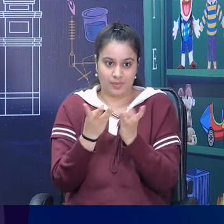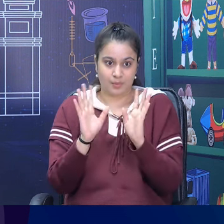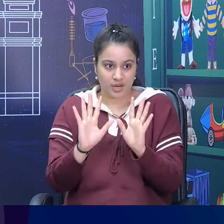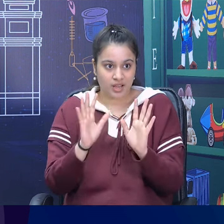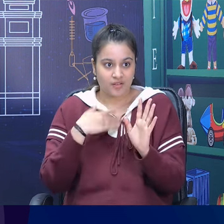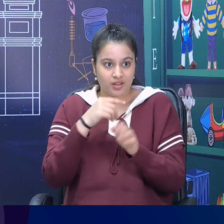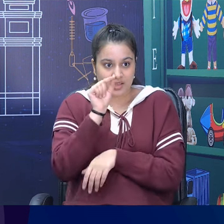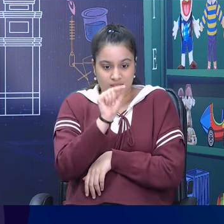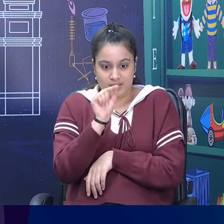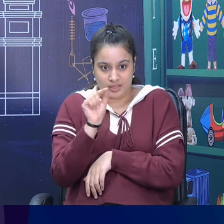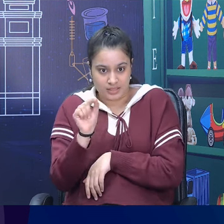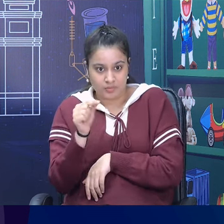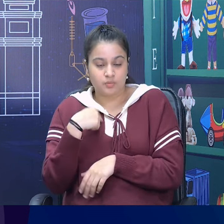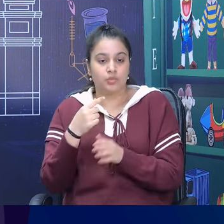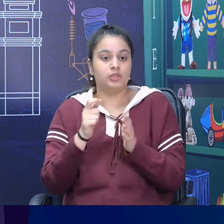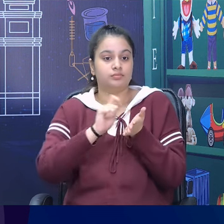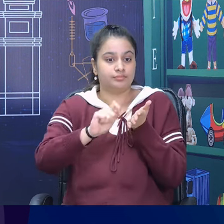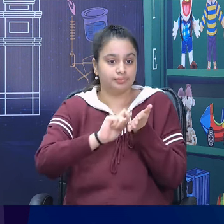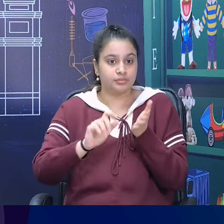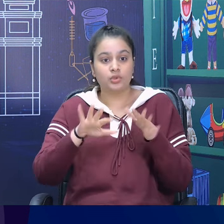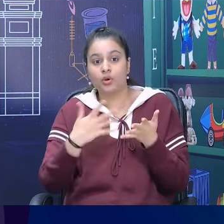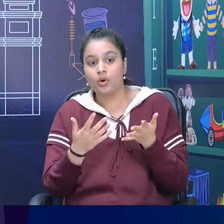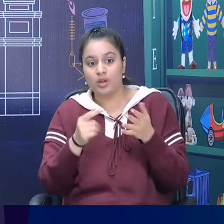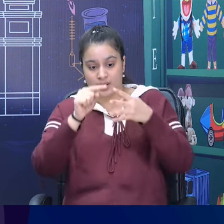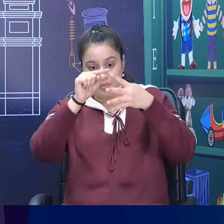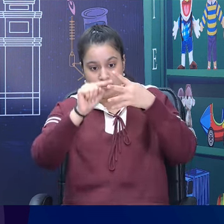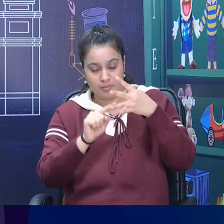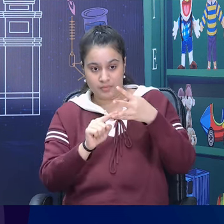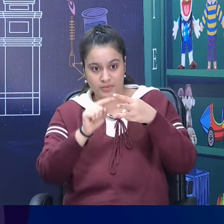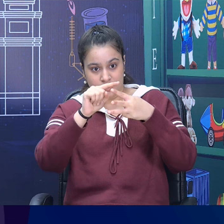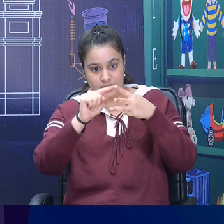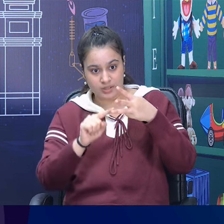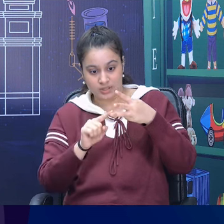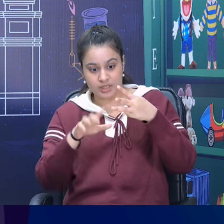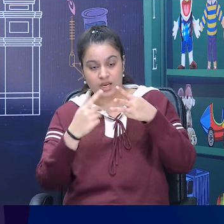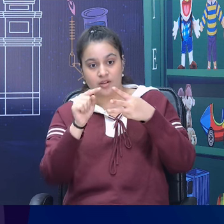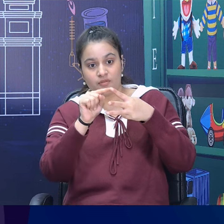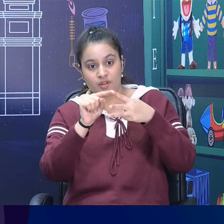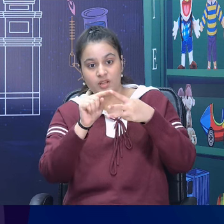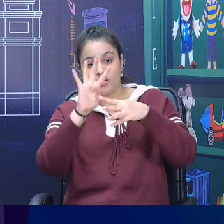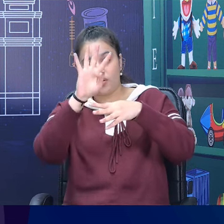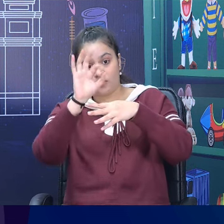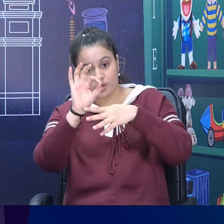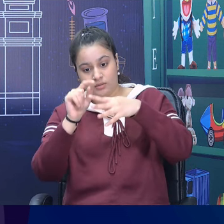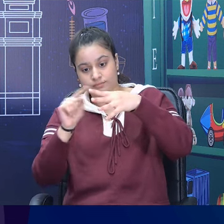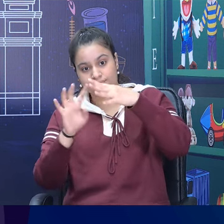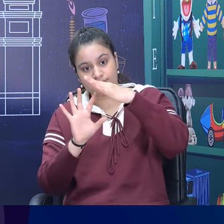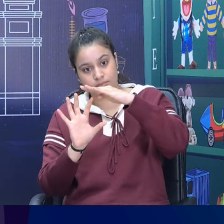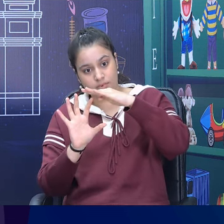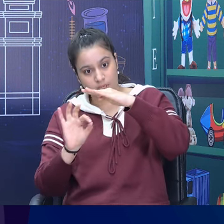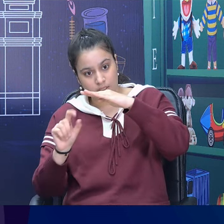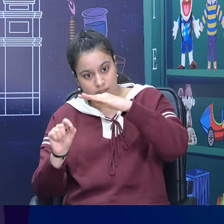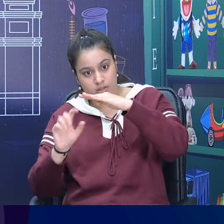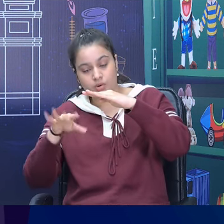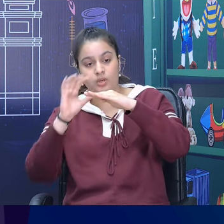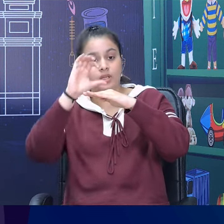स्टेट व्हाट एक्सपेंशन इट इज हमें इनके डेसीमल नंबर का जो एक्सपेंशन लिखना है पहला ऑप्शन है 40/1 सेकंड